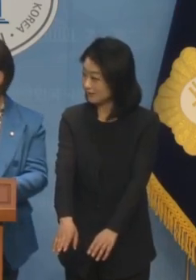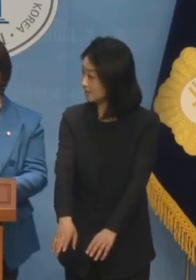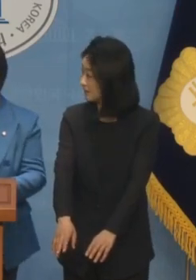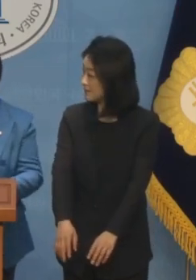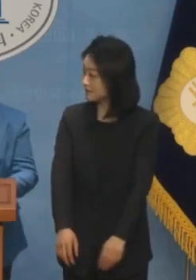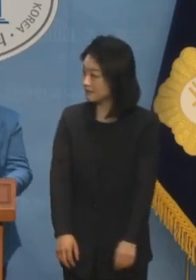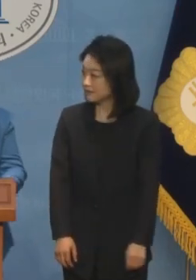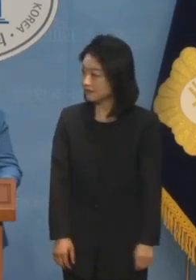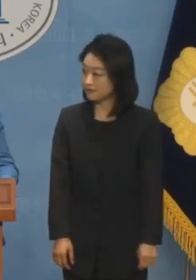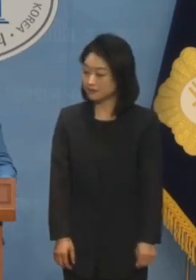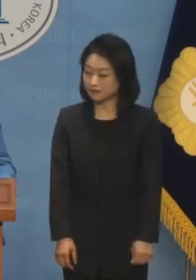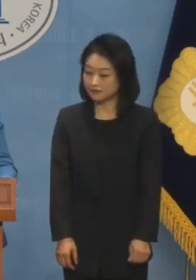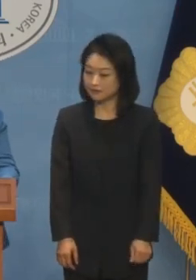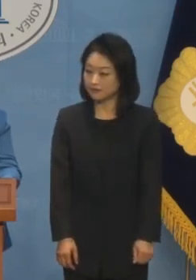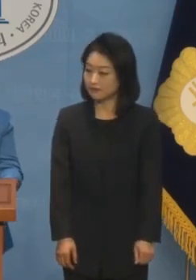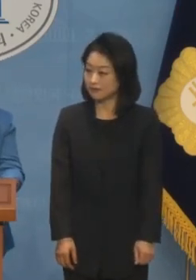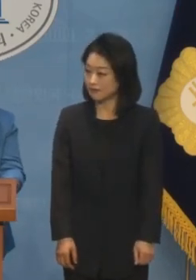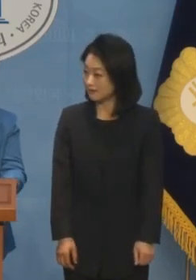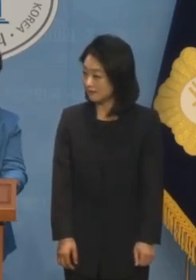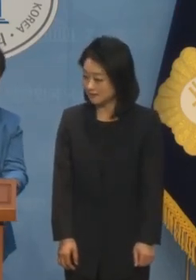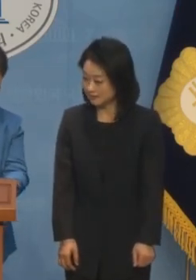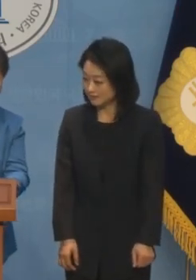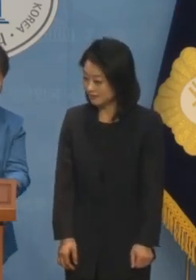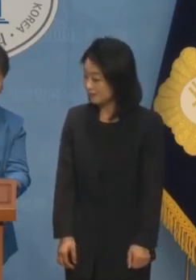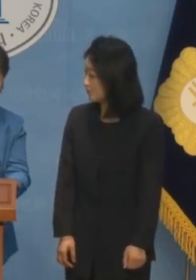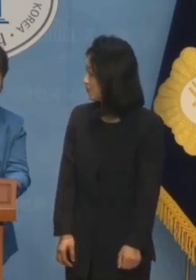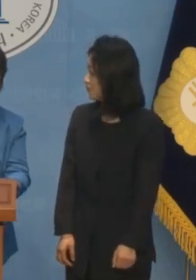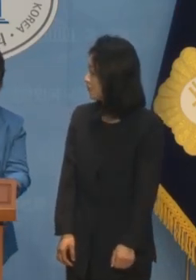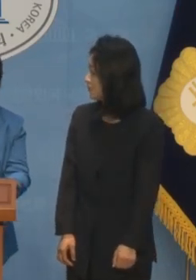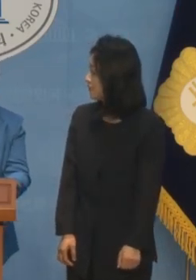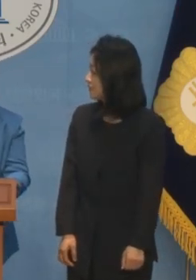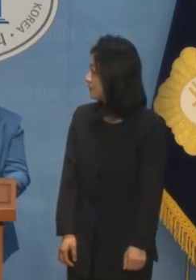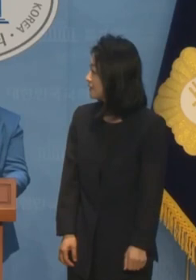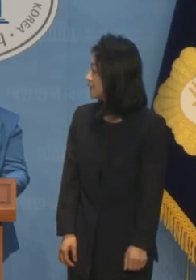치워 이거 치워주세요. 네,